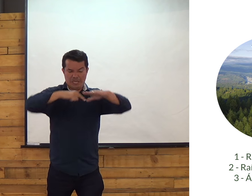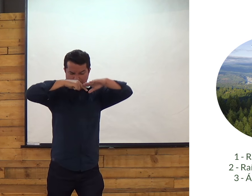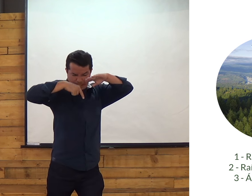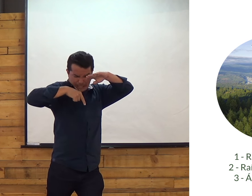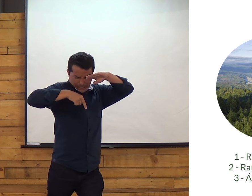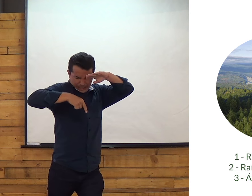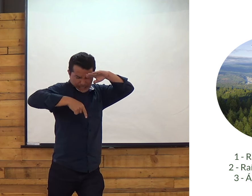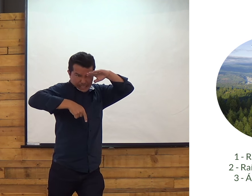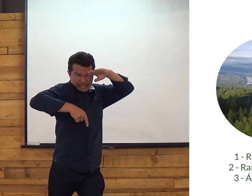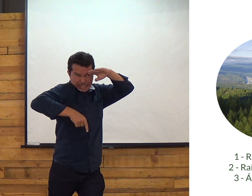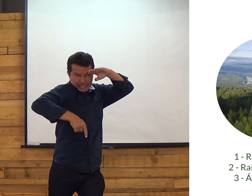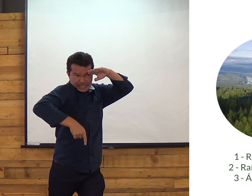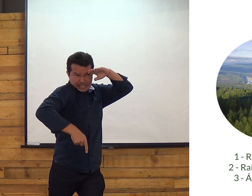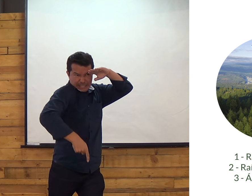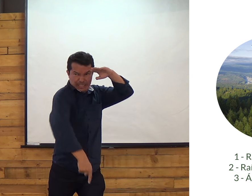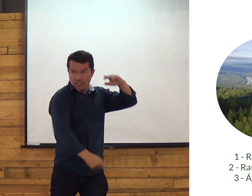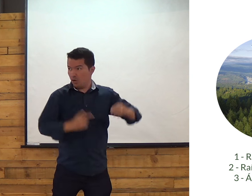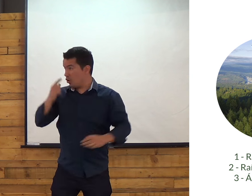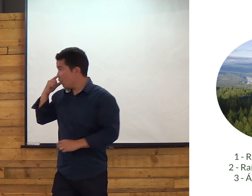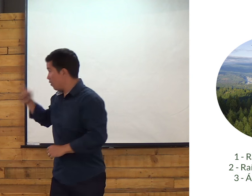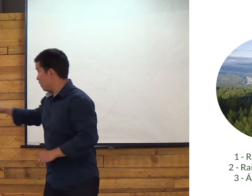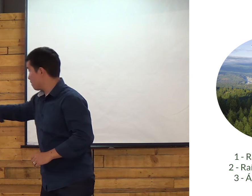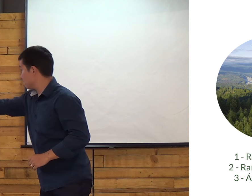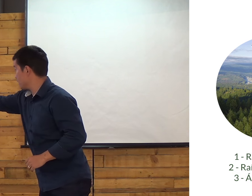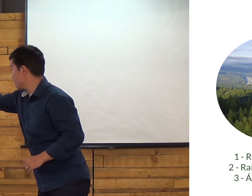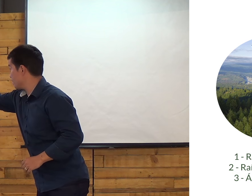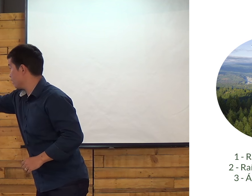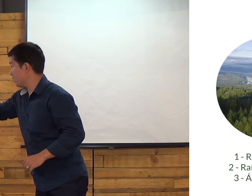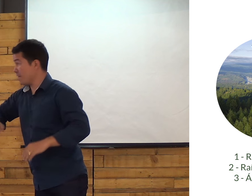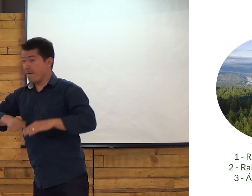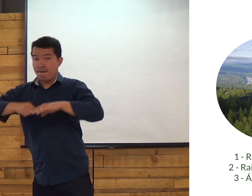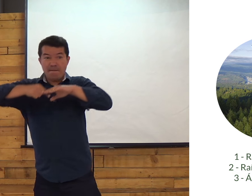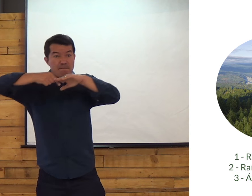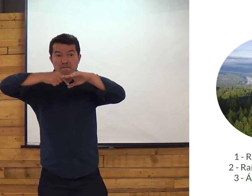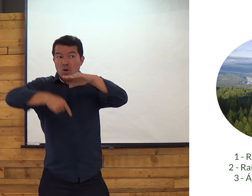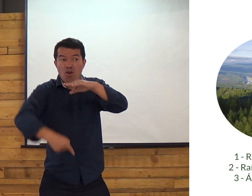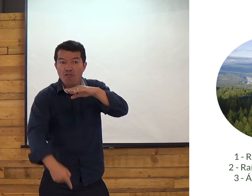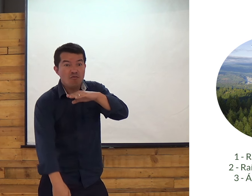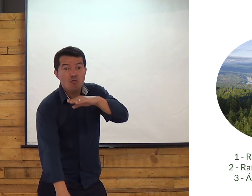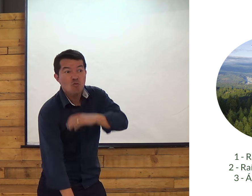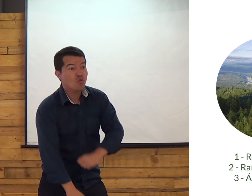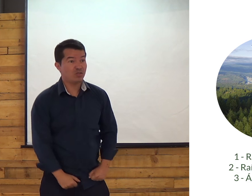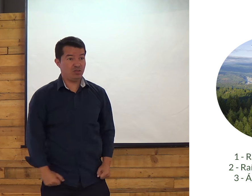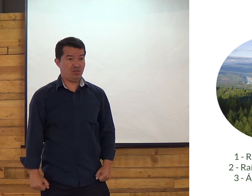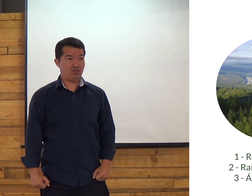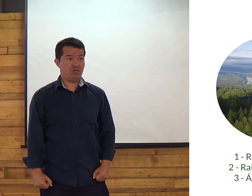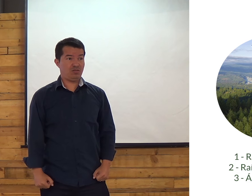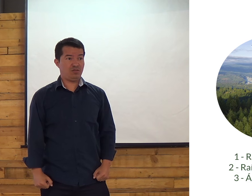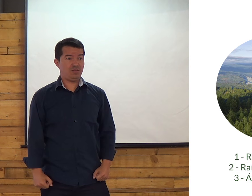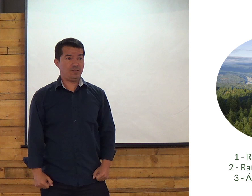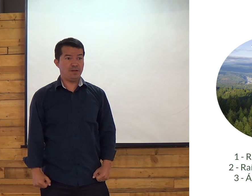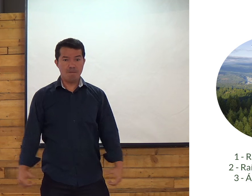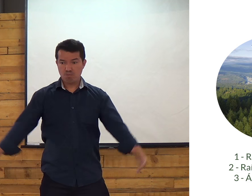Raízes grandes e profundas. Veja, raízes